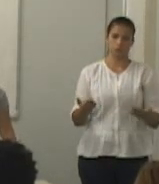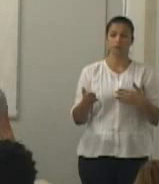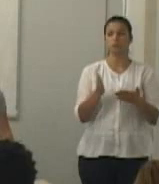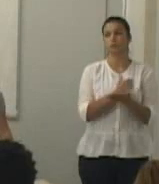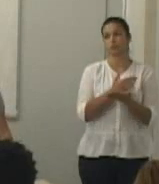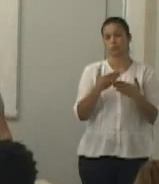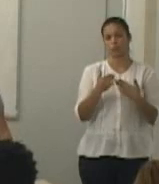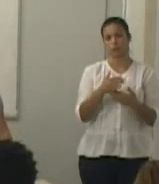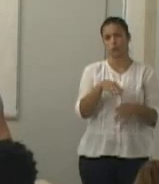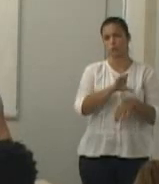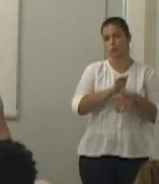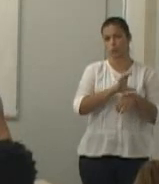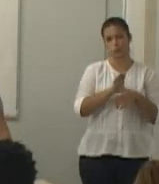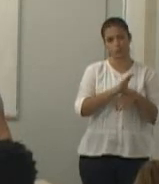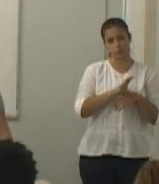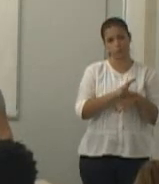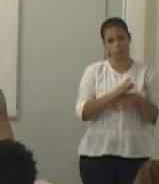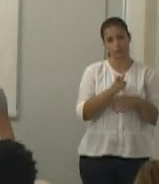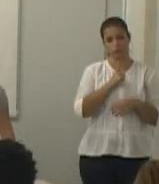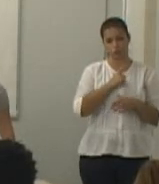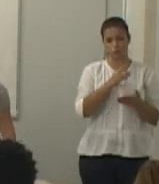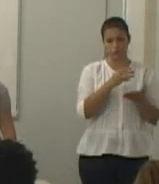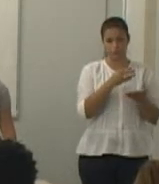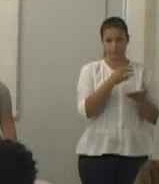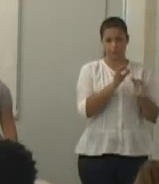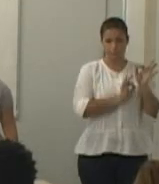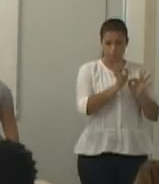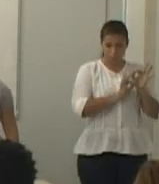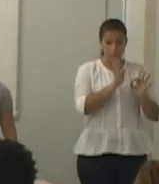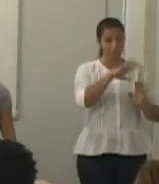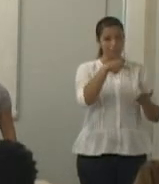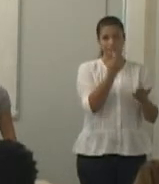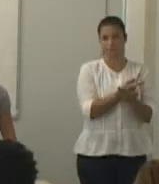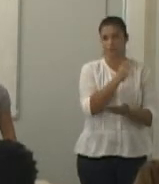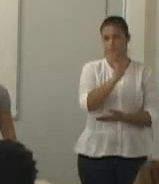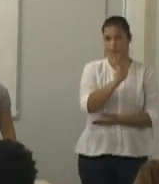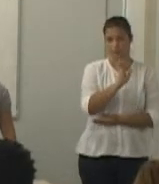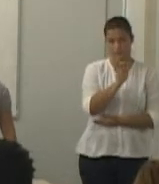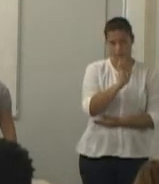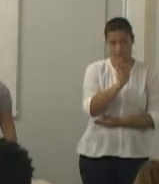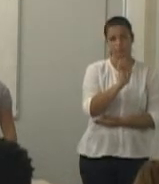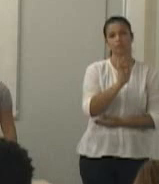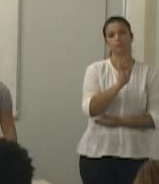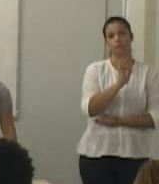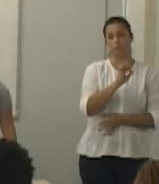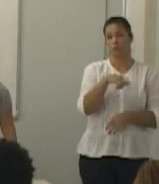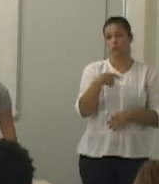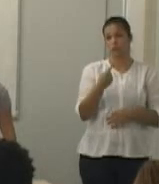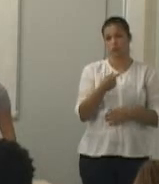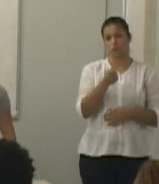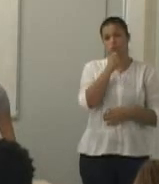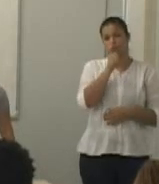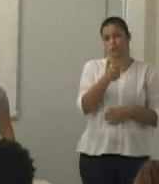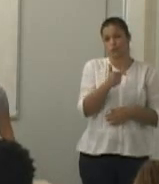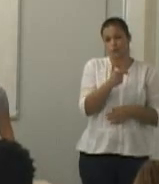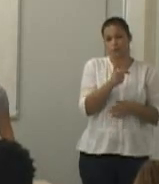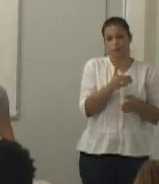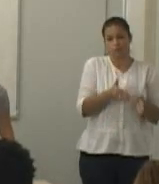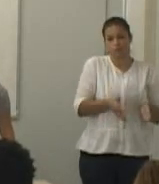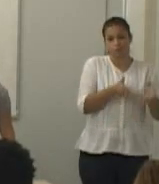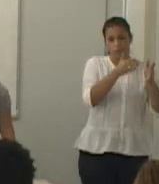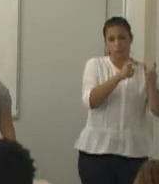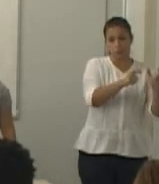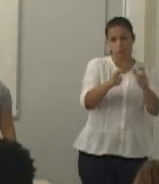Originalmente não aconteceram eh e a partir do momento que nós não tínhamos a infraestrutura mínima